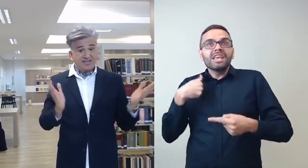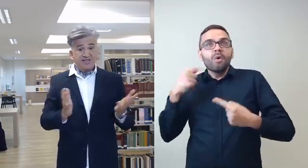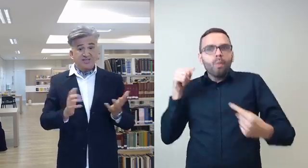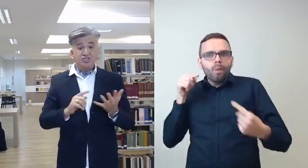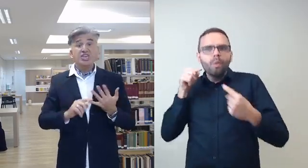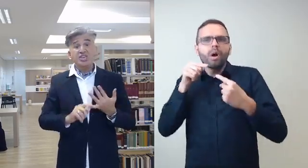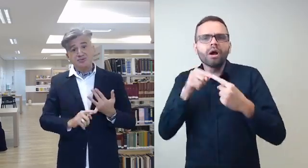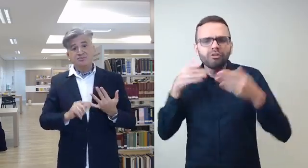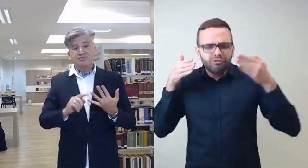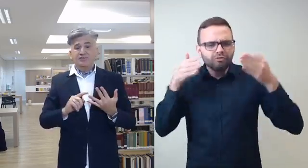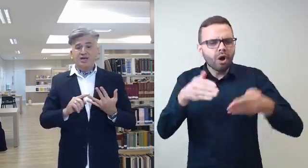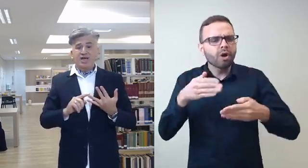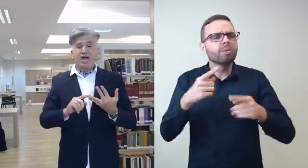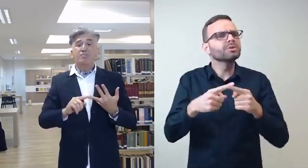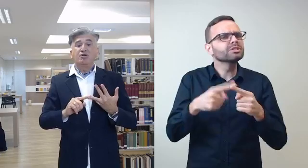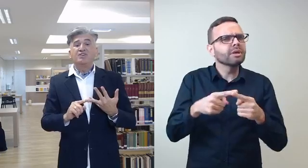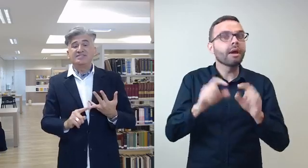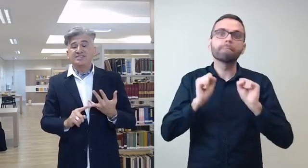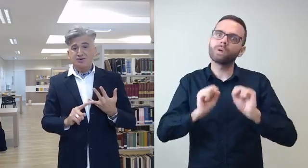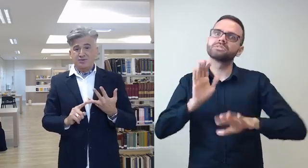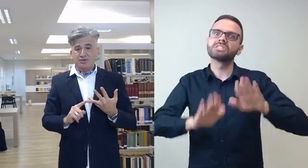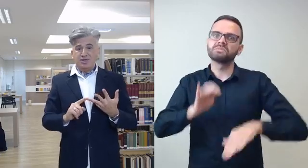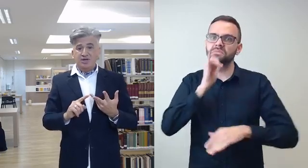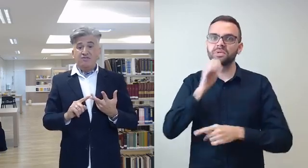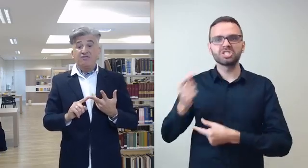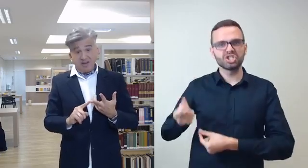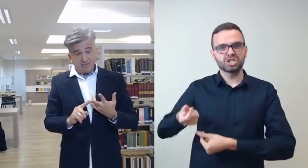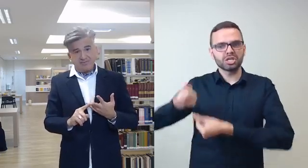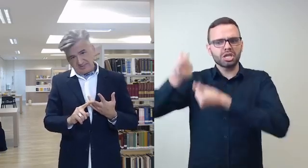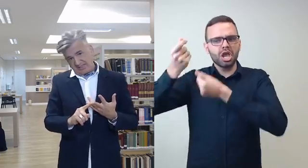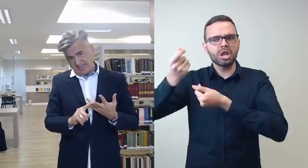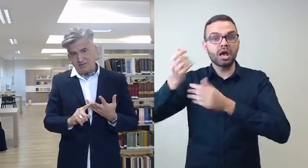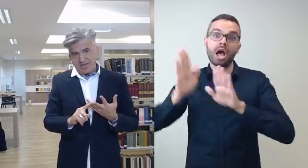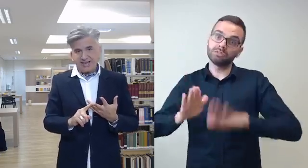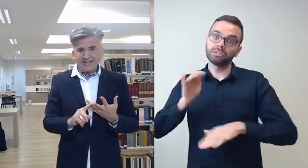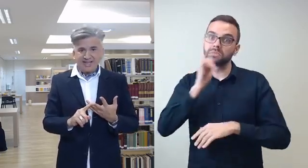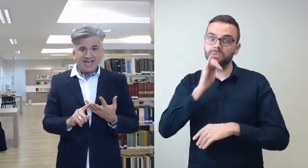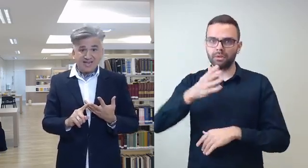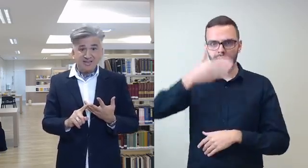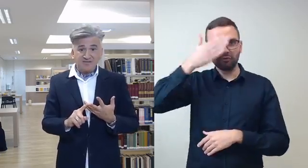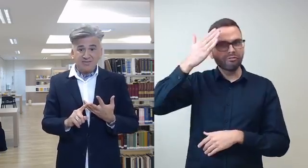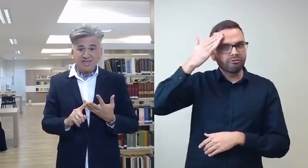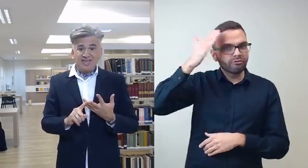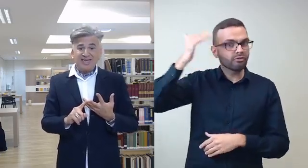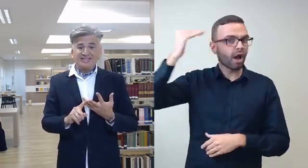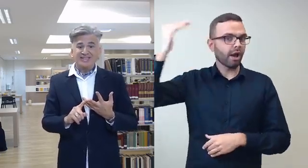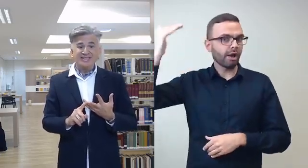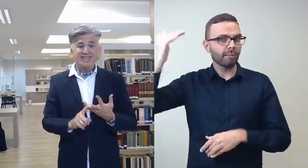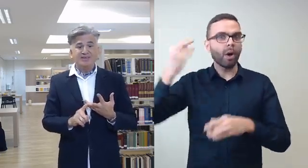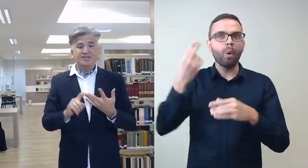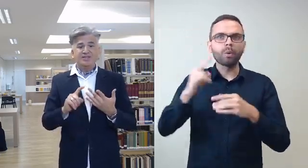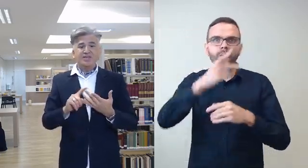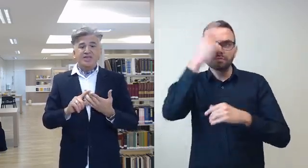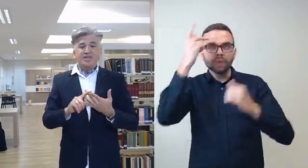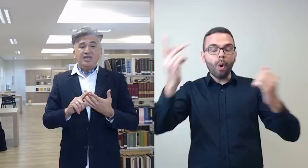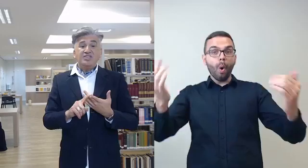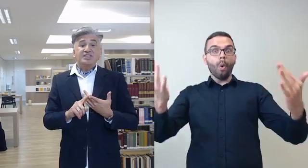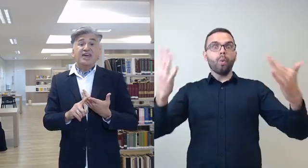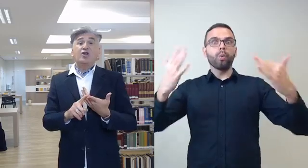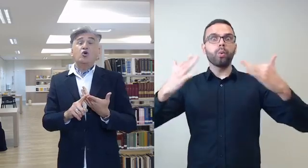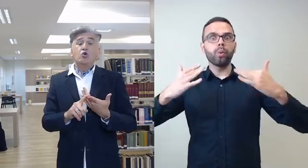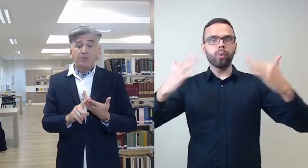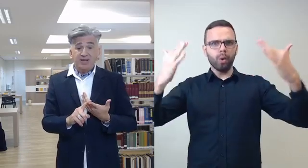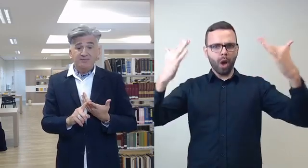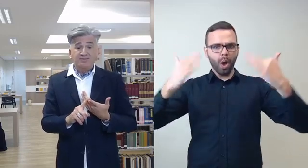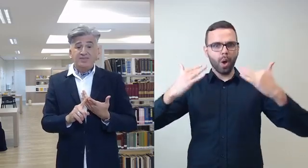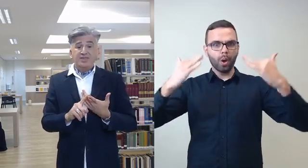várias: dinheiro, aprovação, fama, se tem lugar que da carreira de fama é ser intérprete, evitar